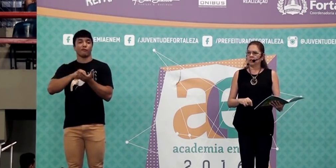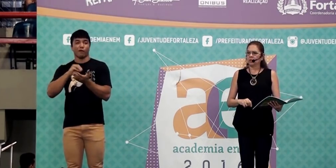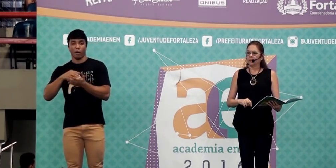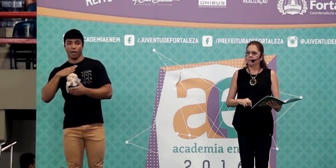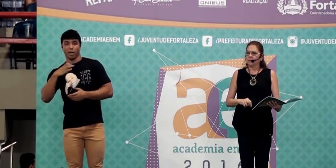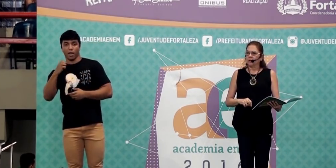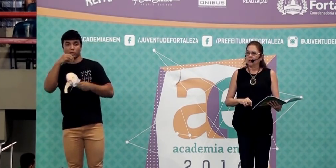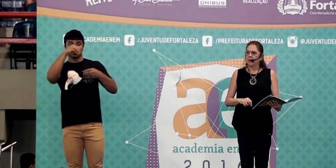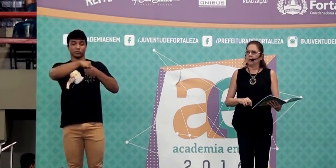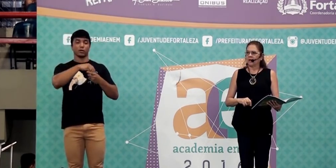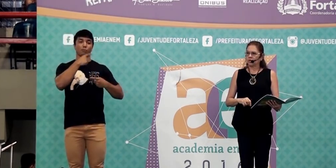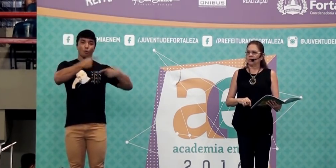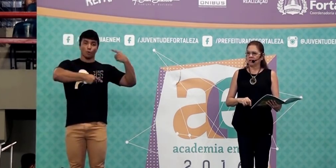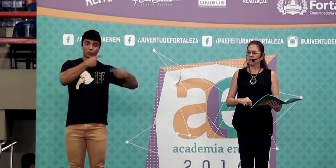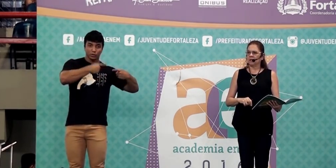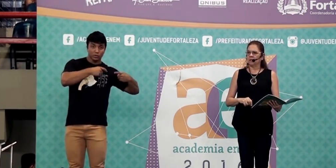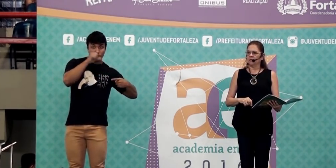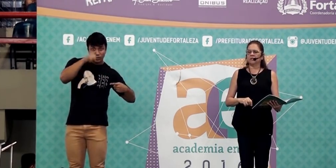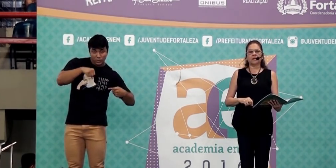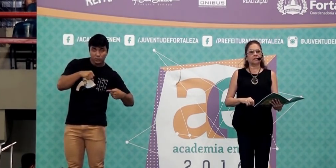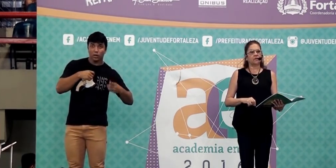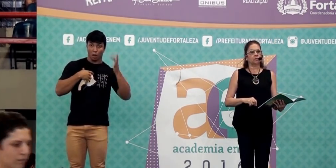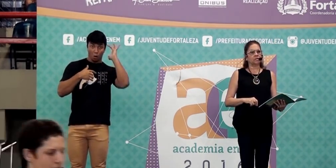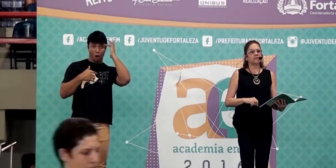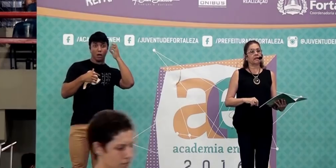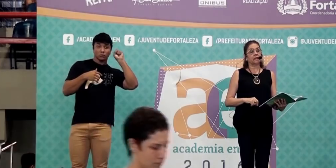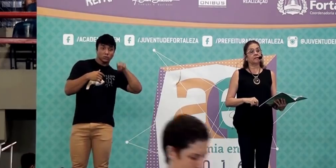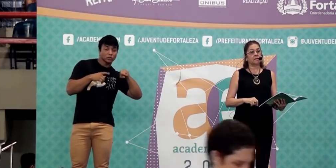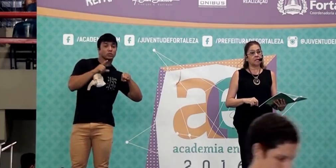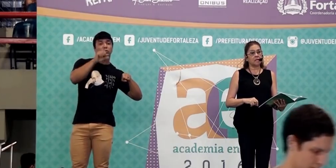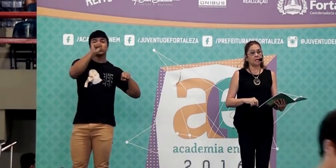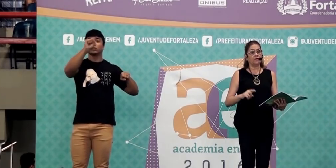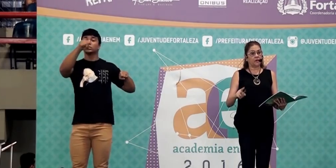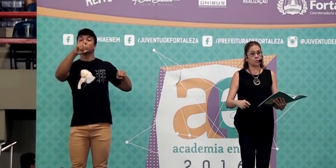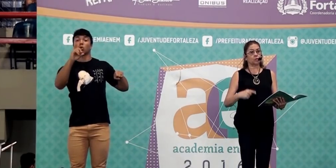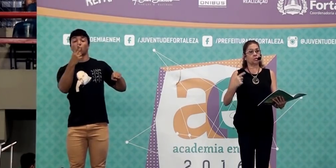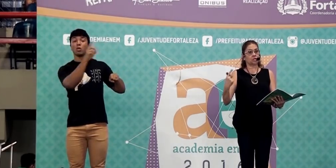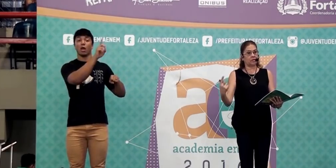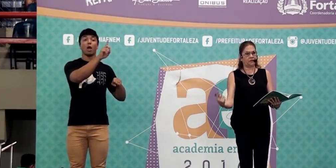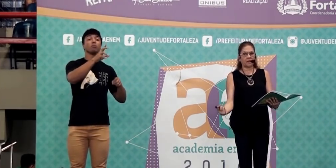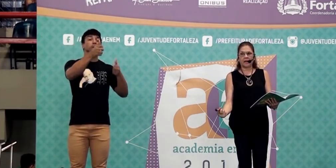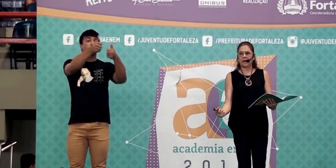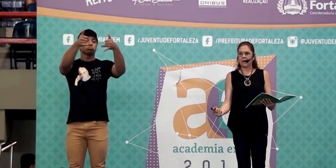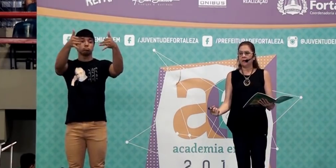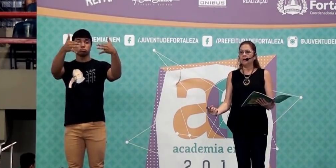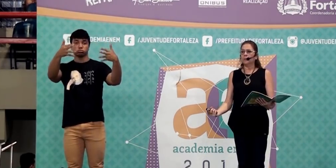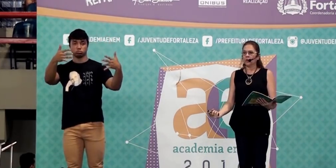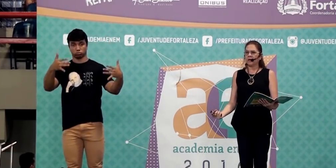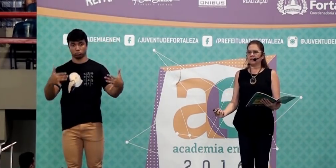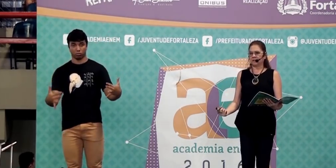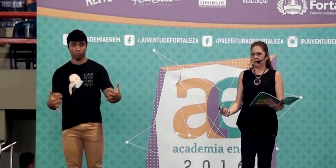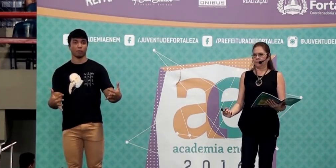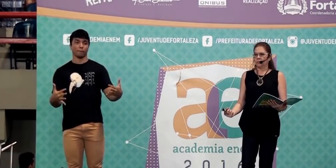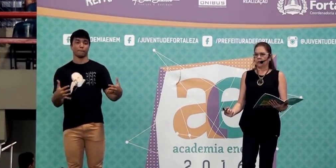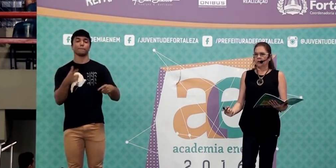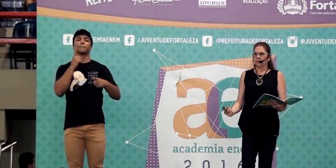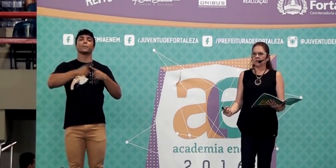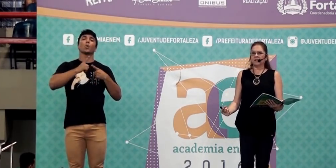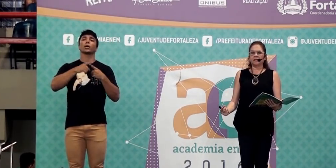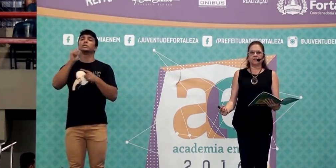na política? Eu acho que sim, vocês vão dizer que sim e vão justificar por que